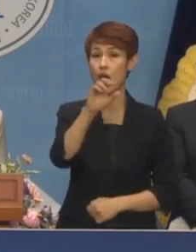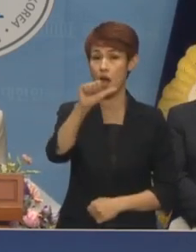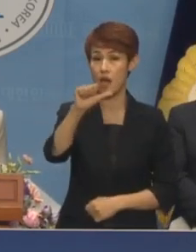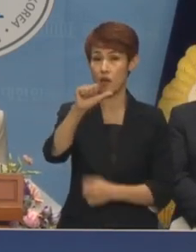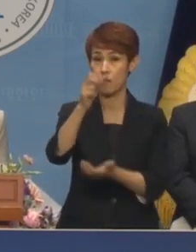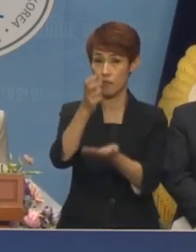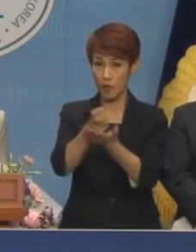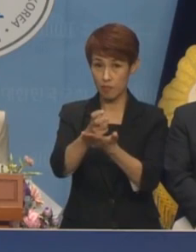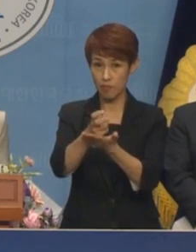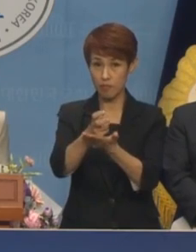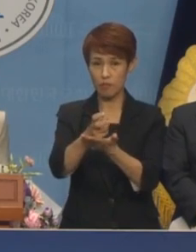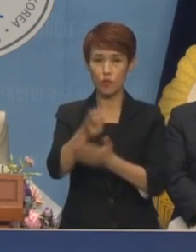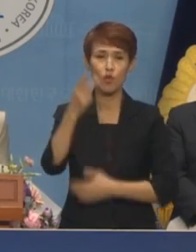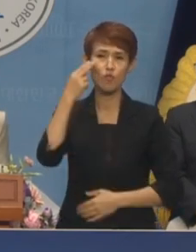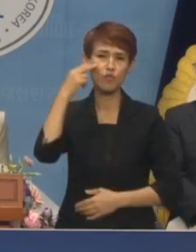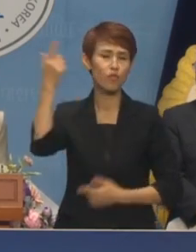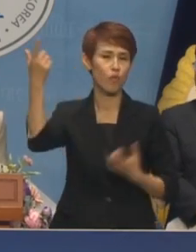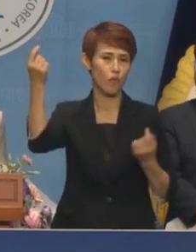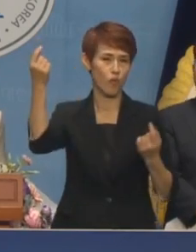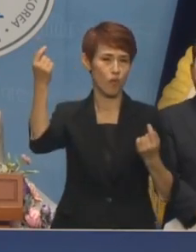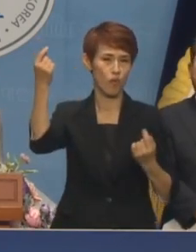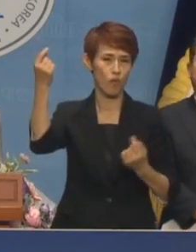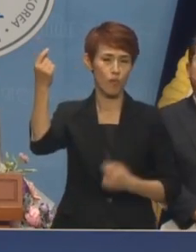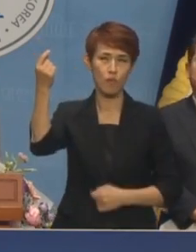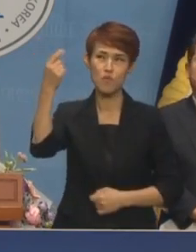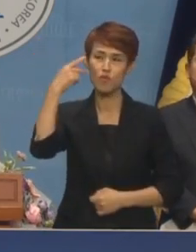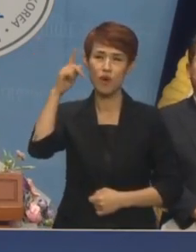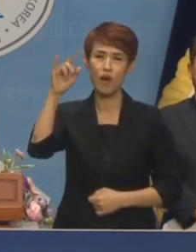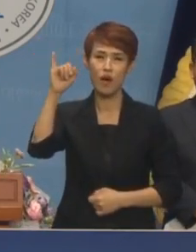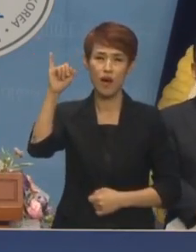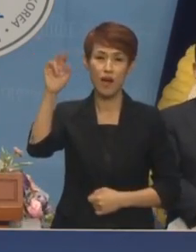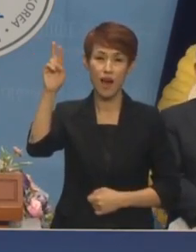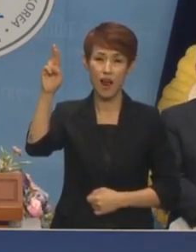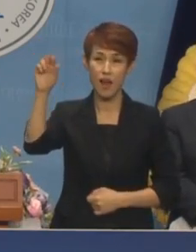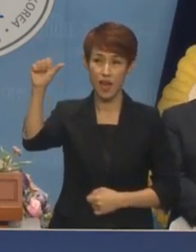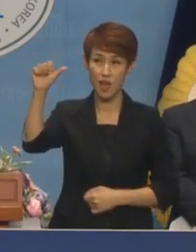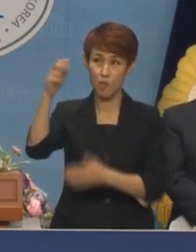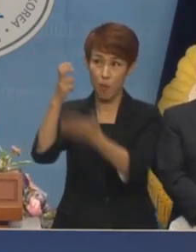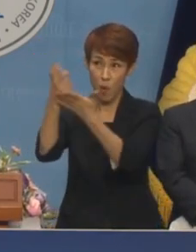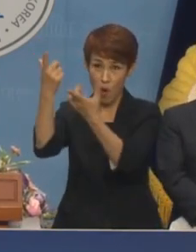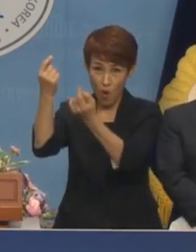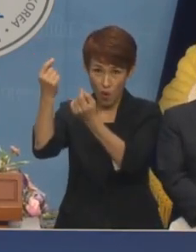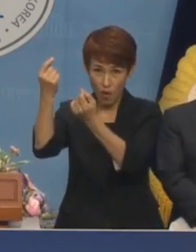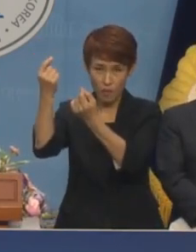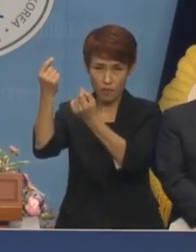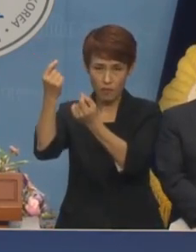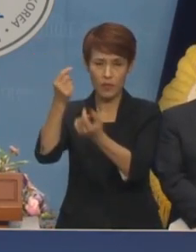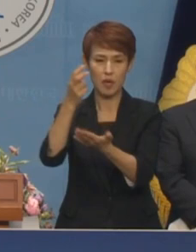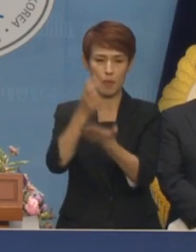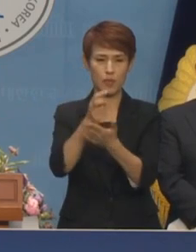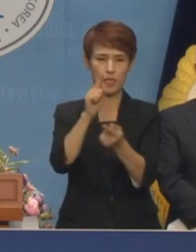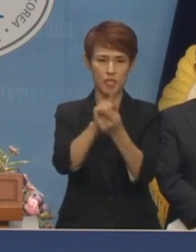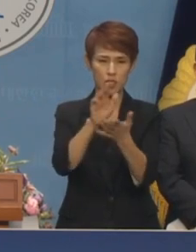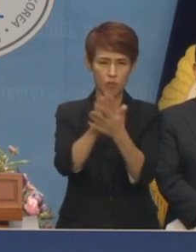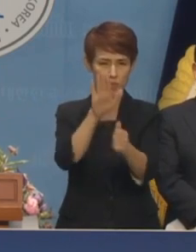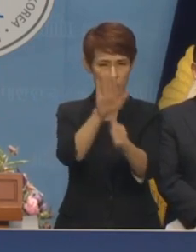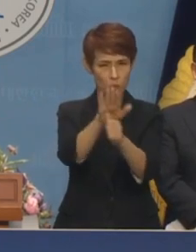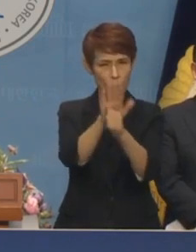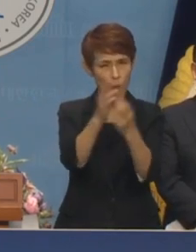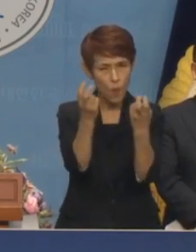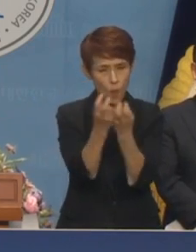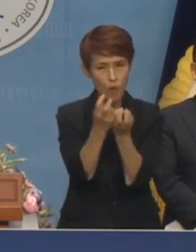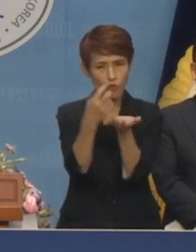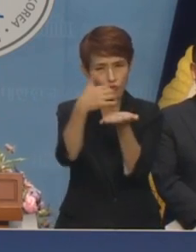경우에도 미국의 IRA처럼 본 법에 직접적인 지원 방안들을 구체적인